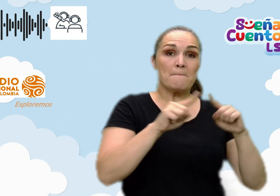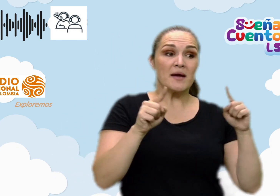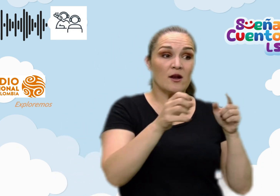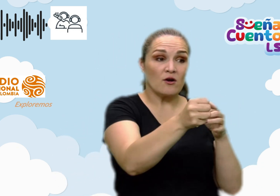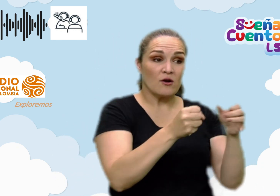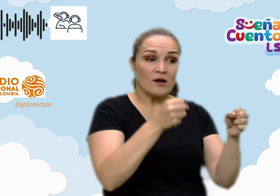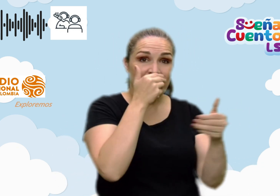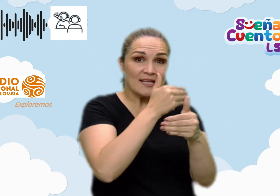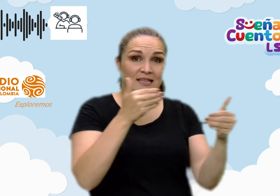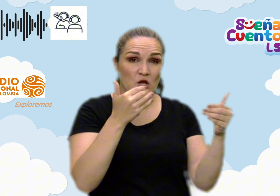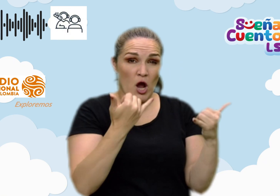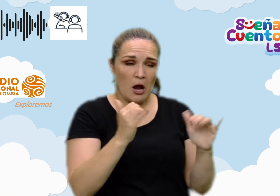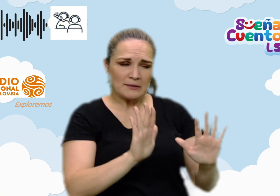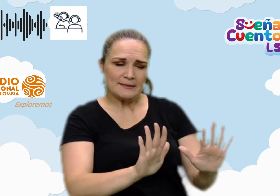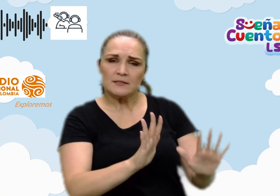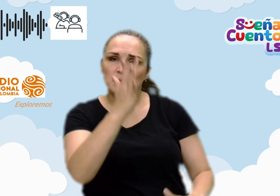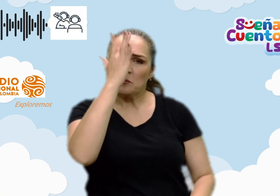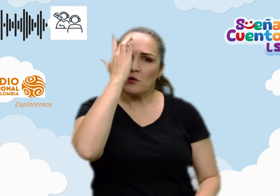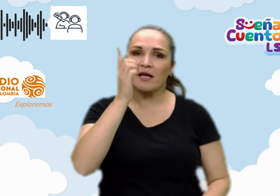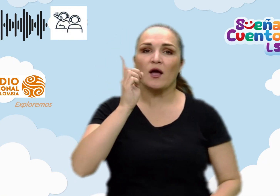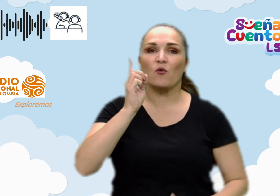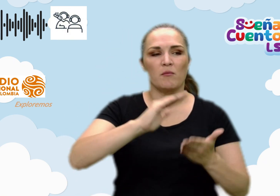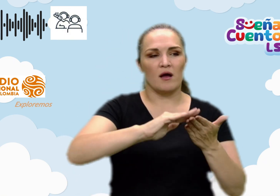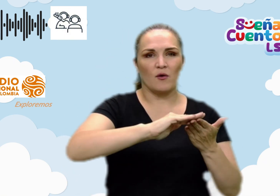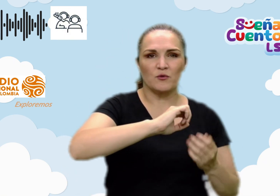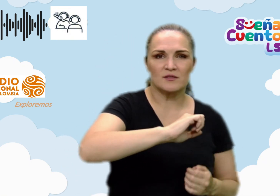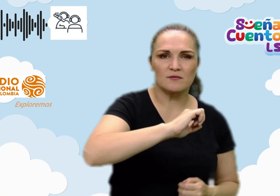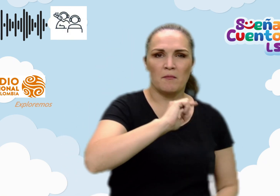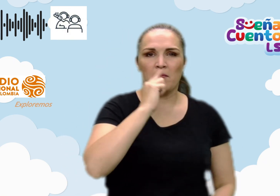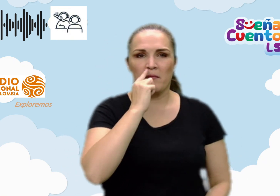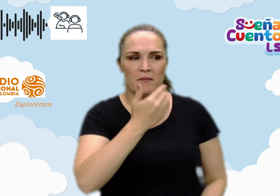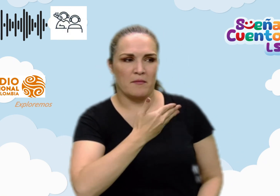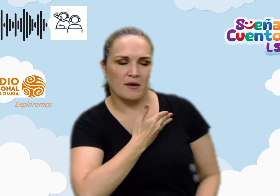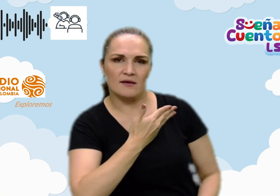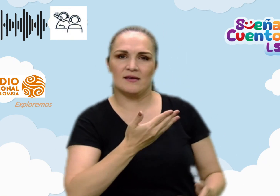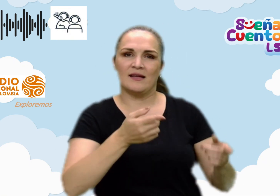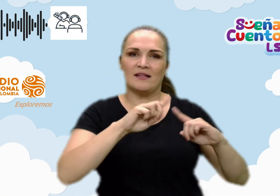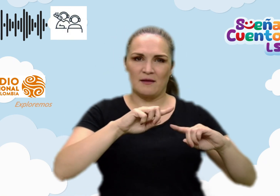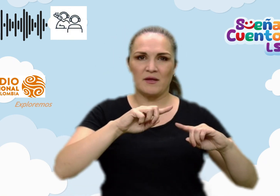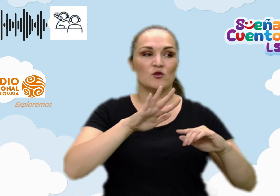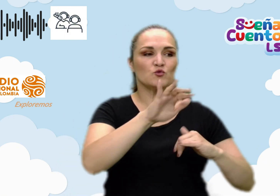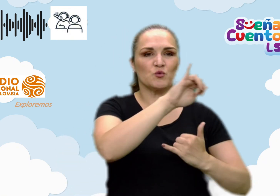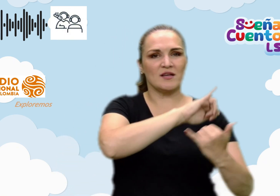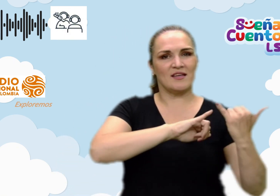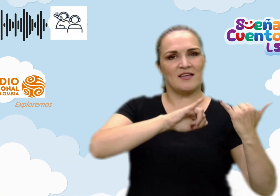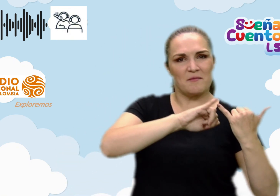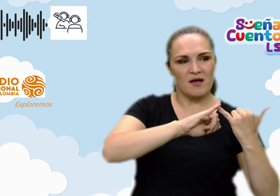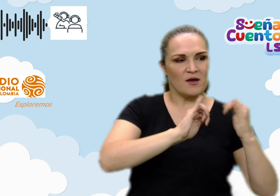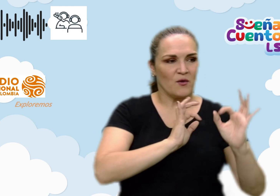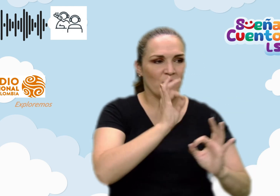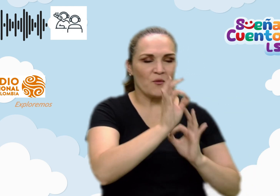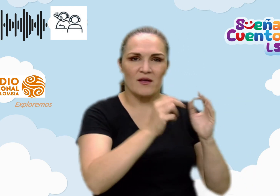Sí. El tema de no involucrar niños todavía, bueno, por un lado es por lo del permiso, los papás, el tema